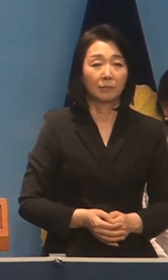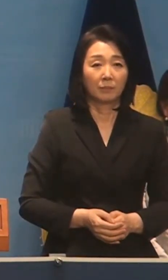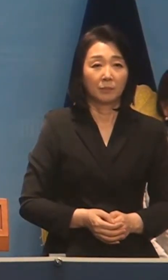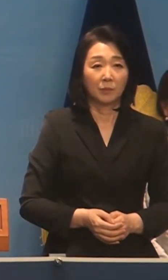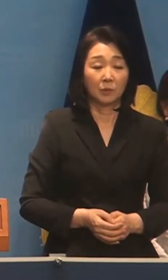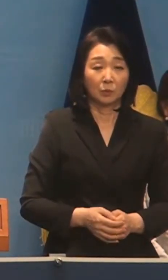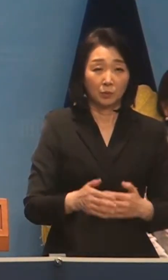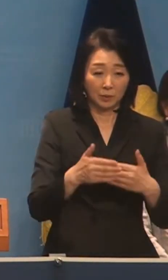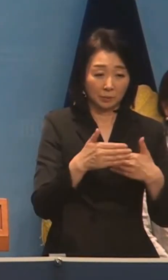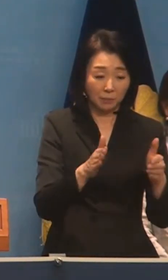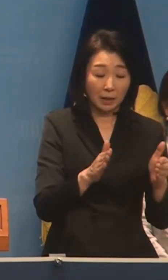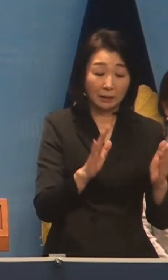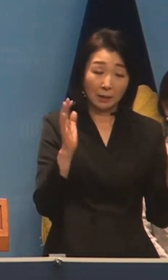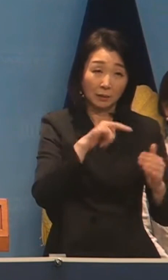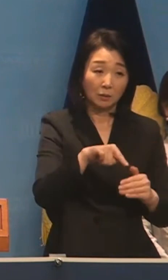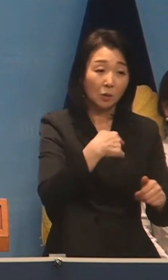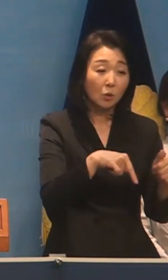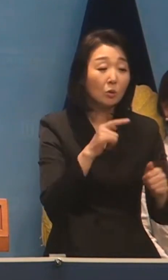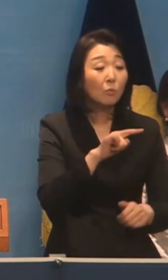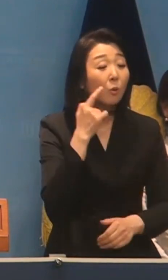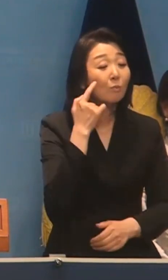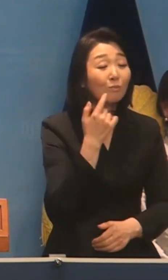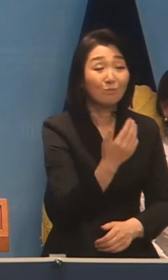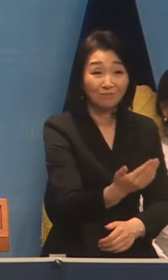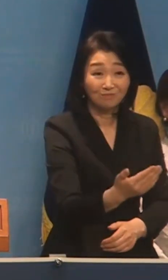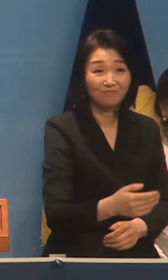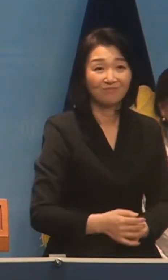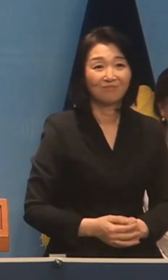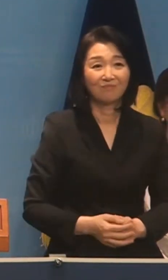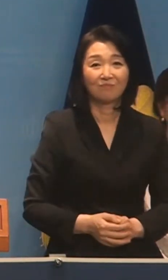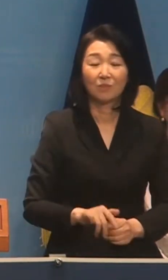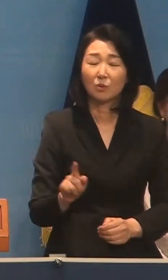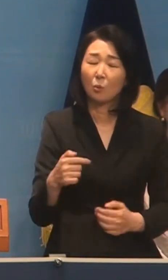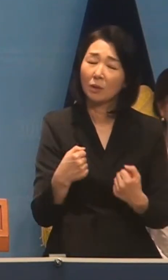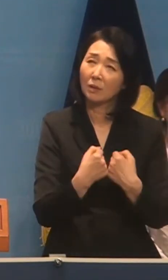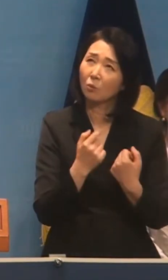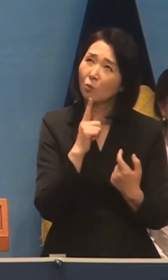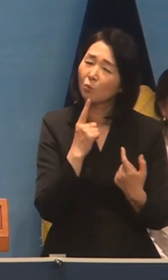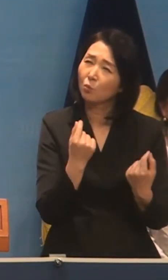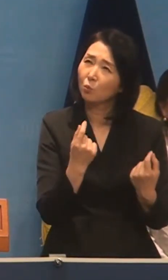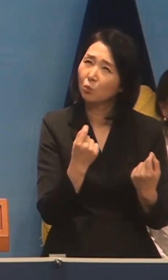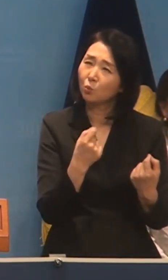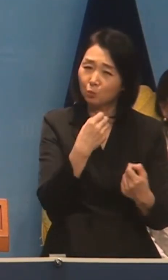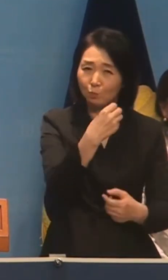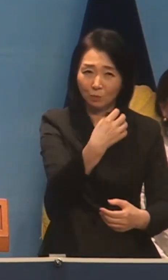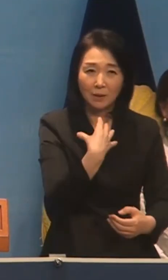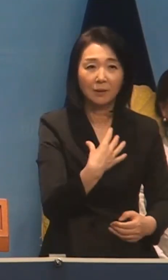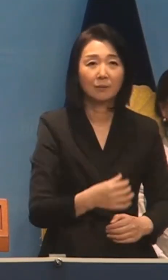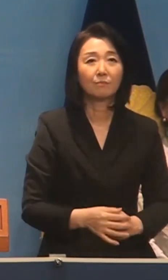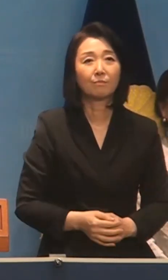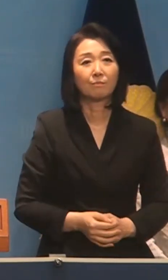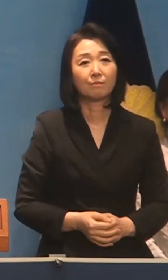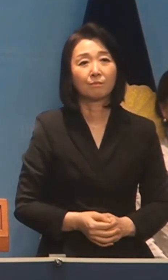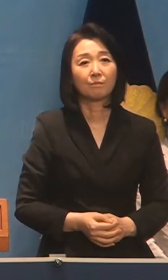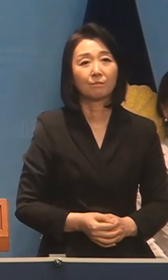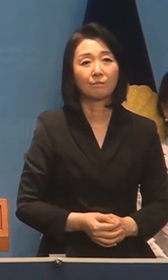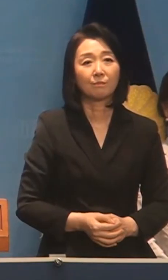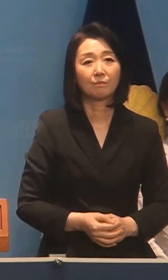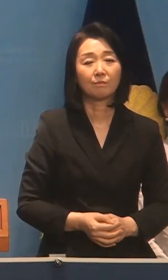저희 반 아이들에게 정치가 뭐야? 라고 물어보면 싸우는 거 아닌가요? 라는 대답을 많이 듣게